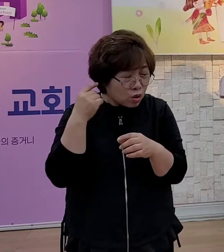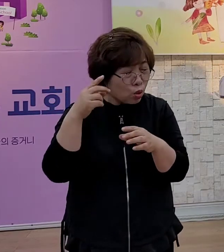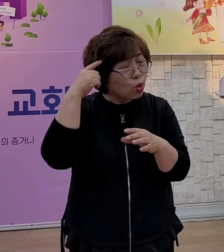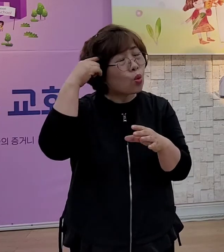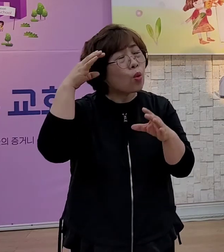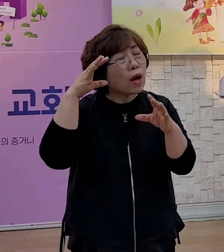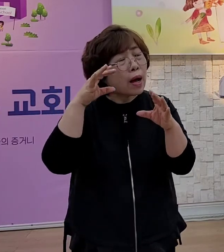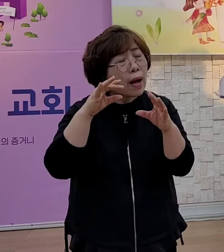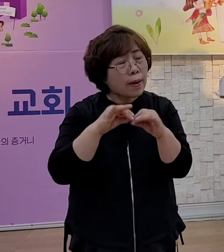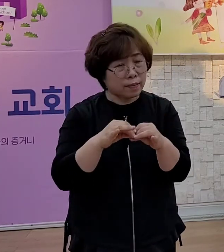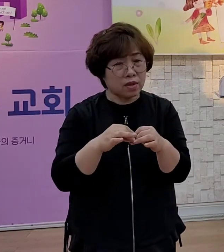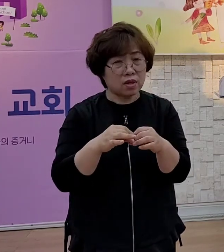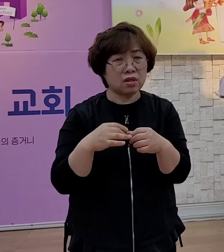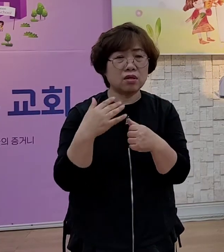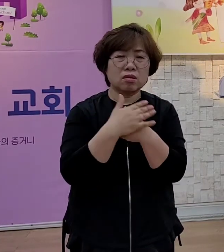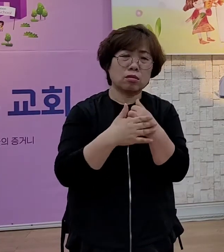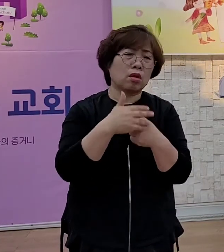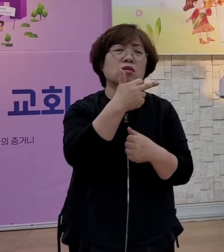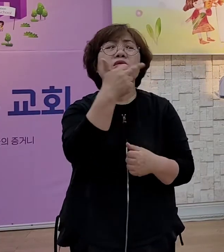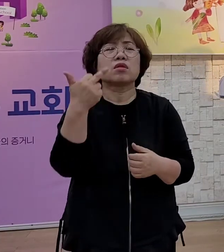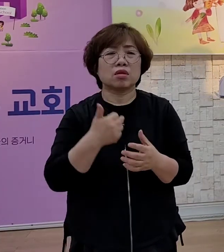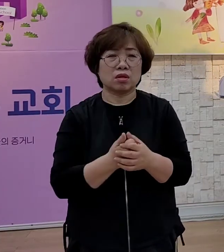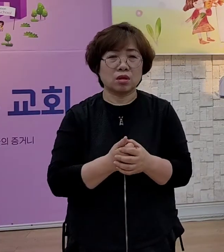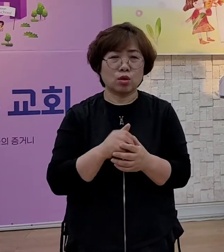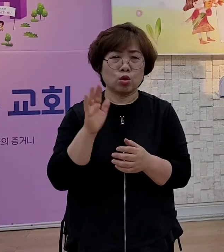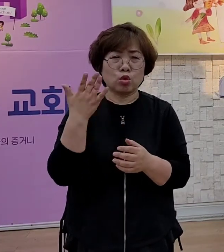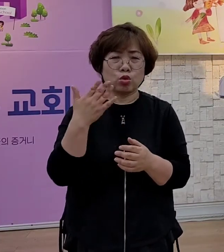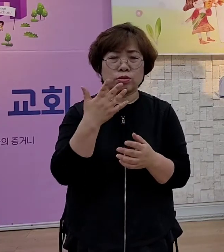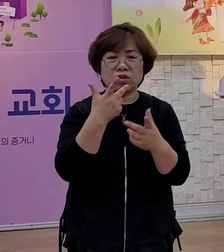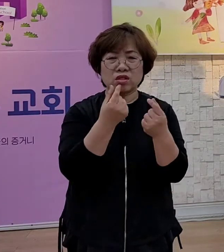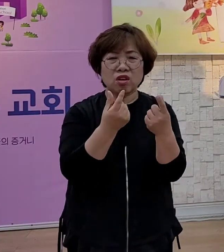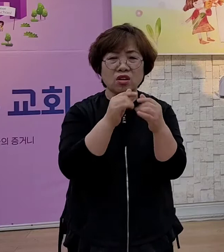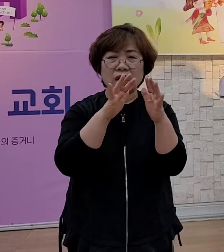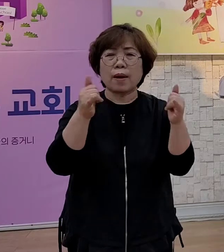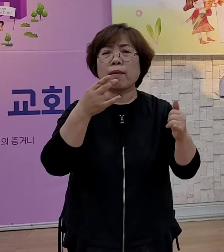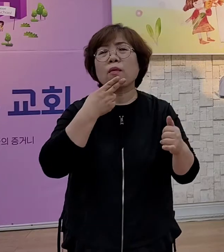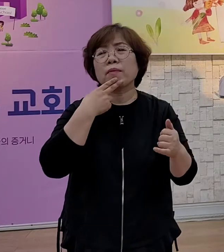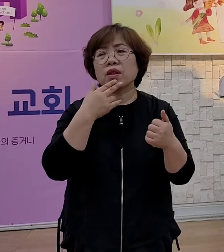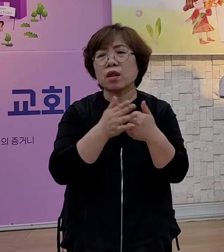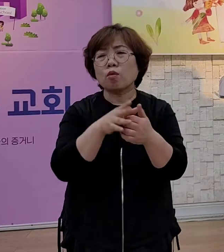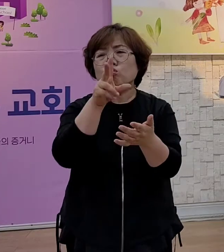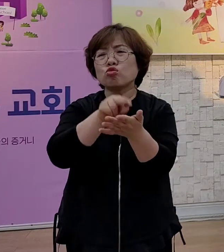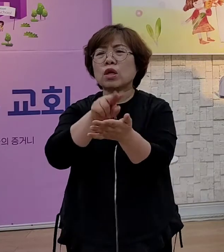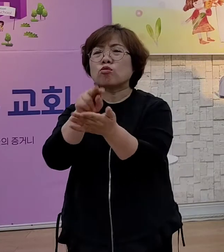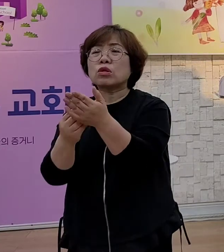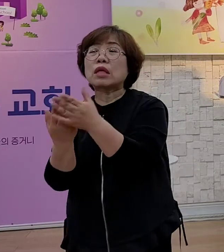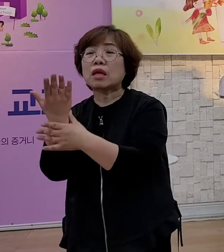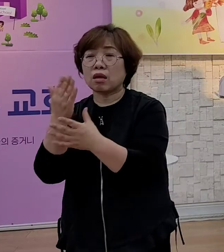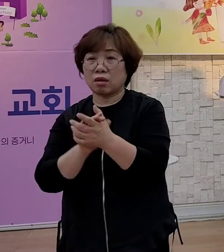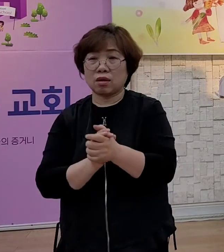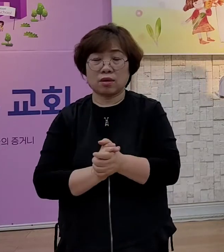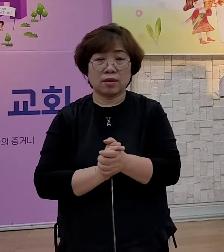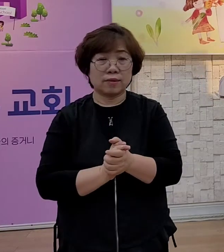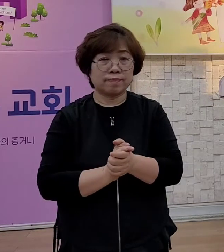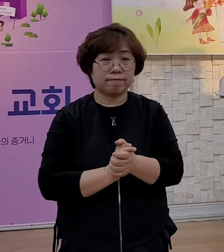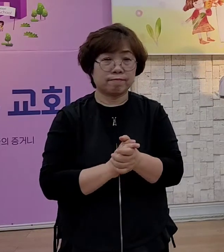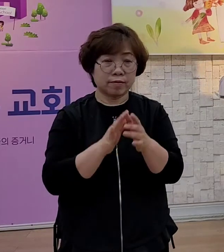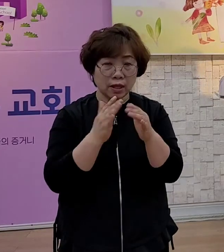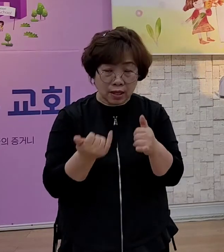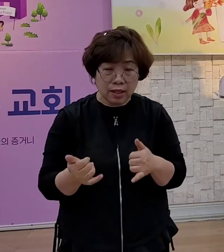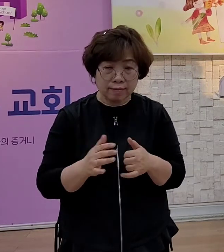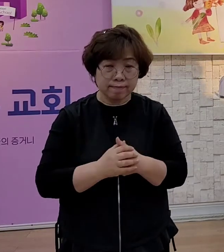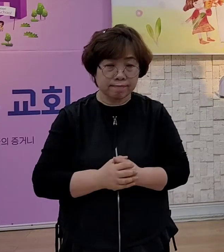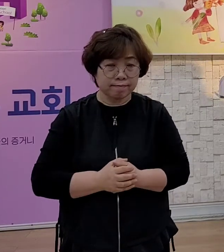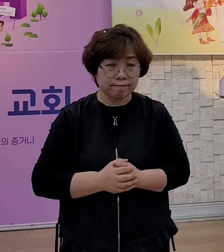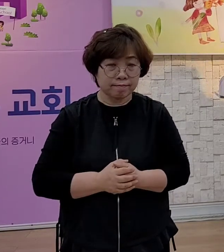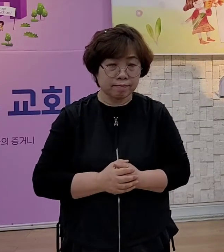이게 얼마나 큰 은사인지 몰라요. 요즘은 그게 안 돼서 이게 문제가 생기는 거거든요. 그런데 그래 사람들은요 이렇게 자기